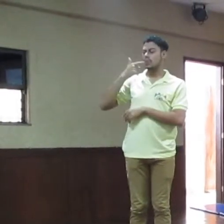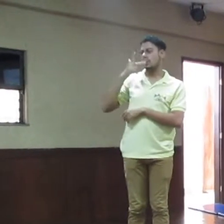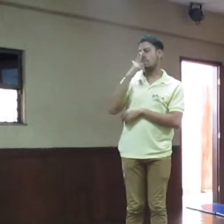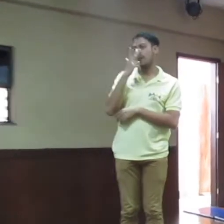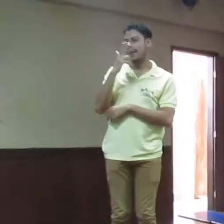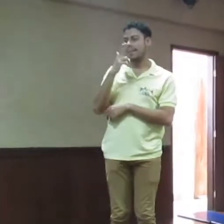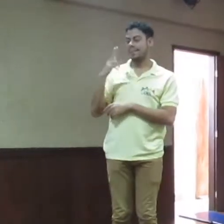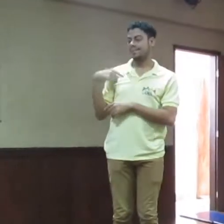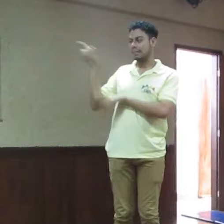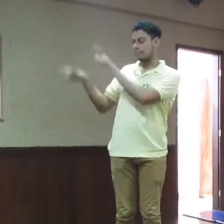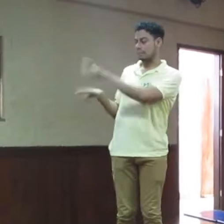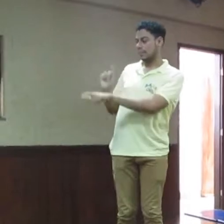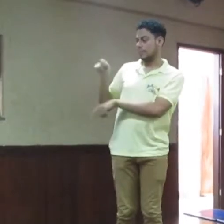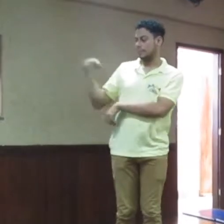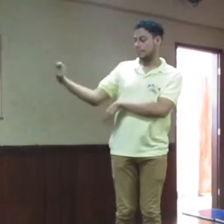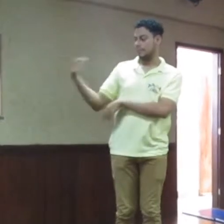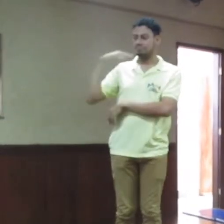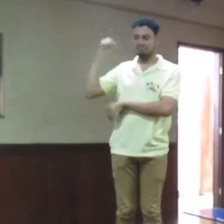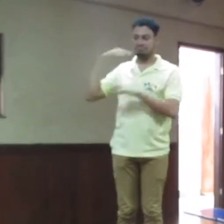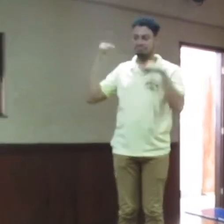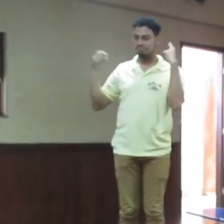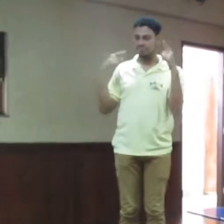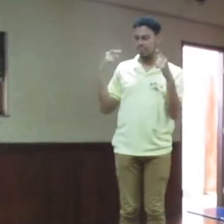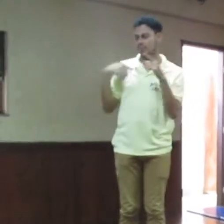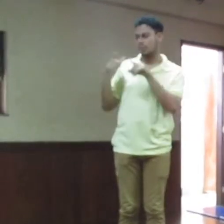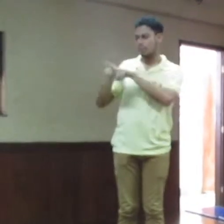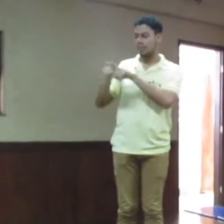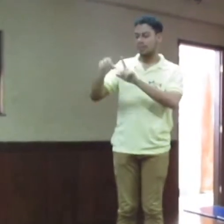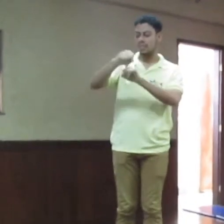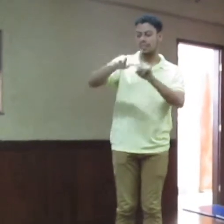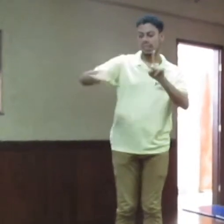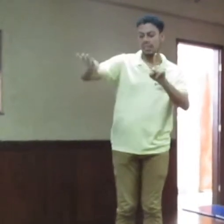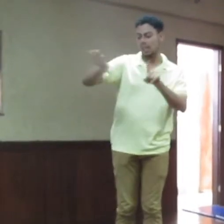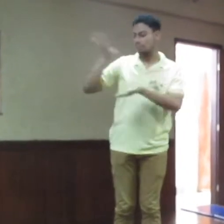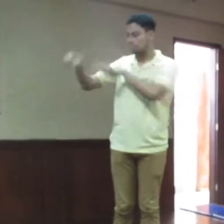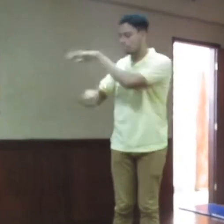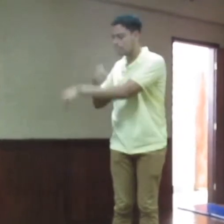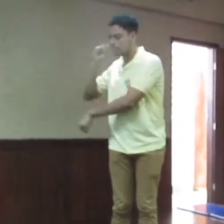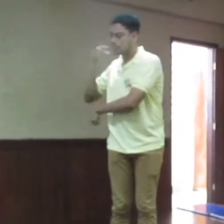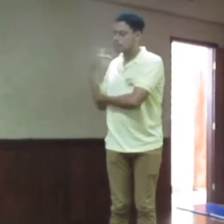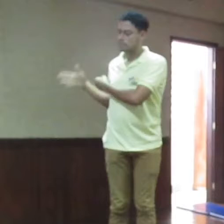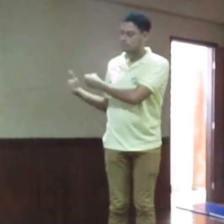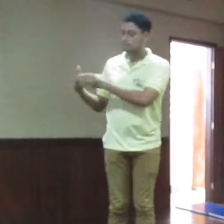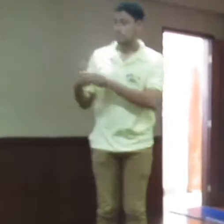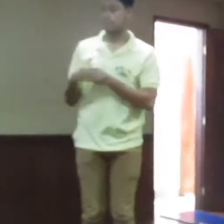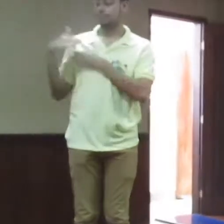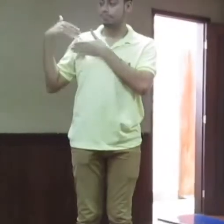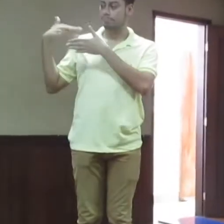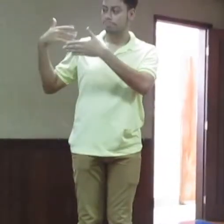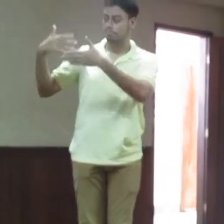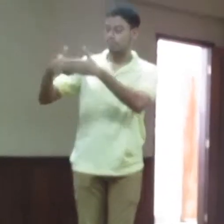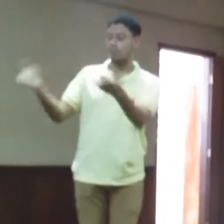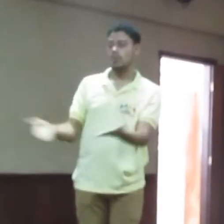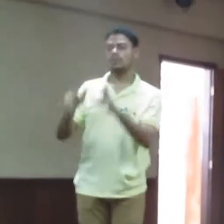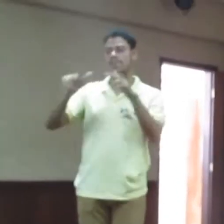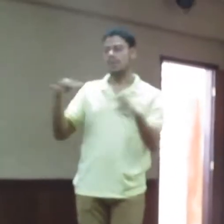tidos assim como loucos, né, e eram escondidos da sociedade, mas hoje é diferente. Temos